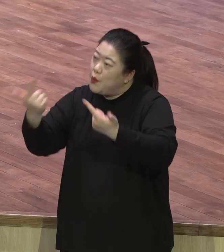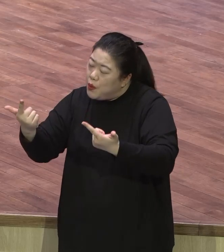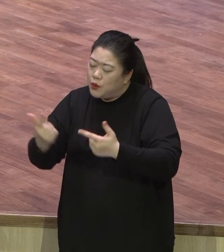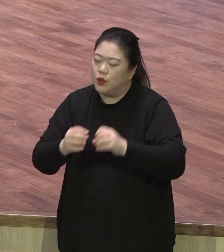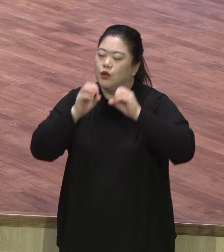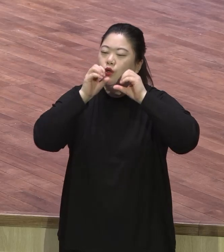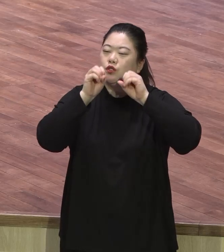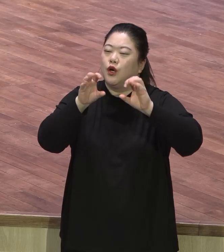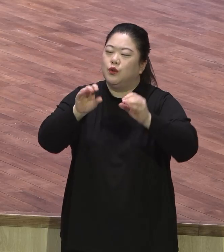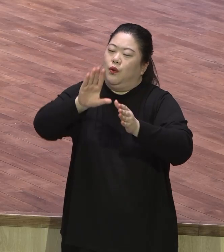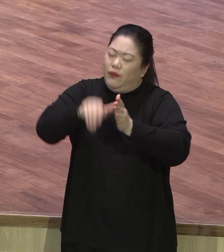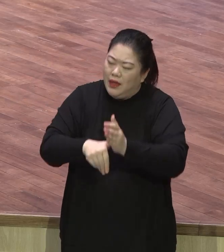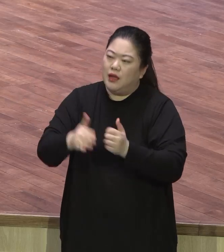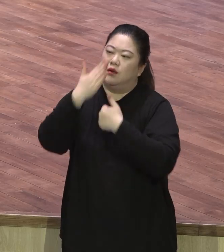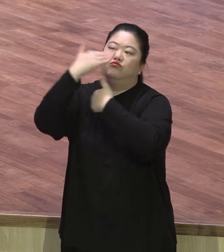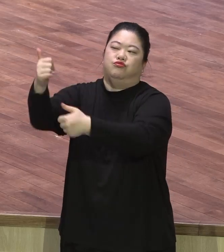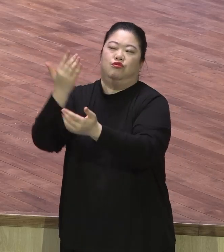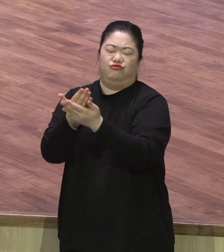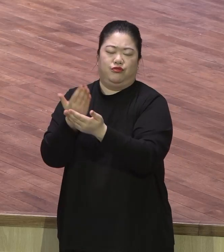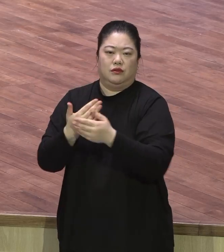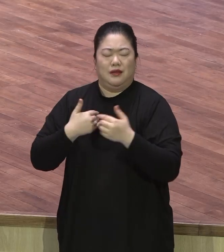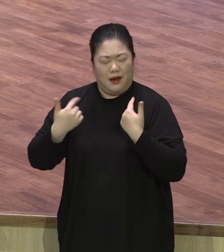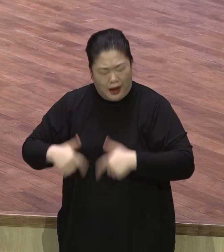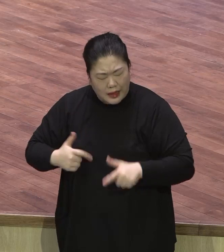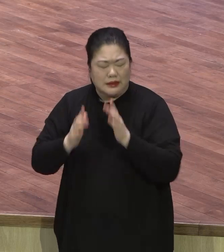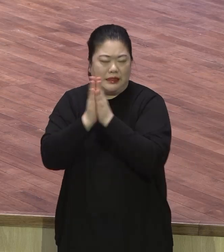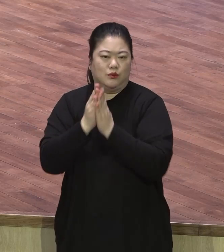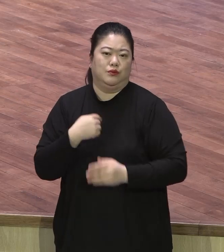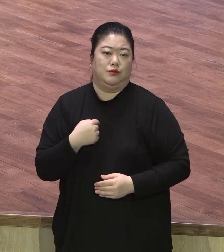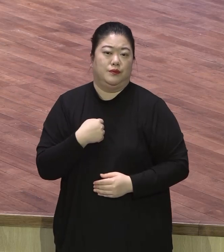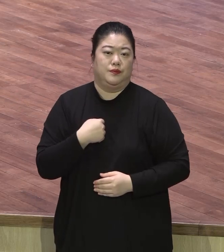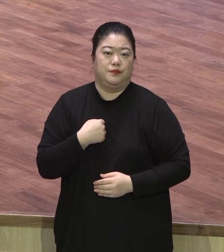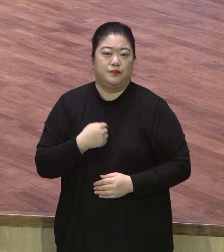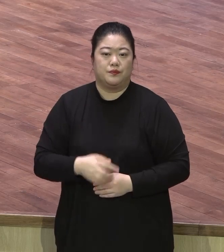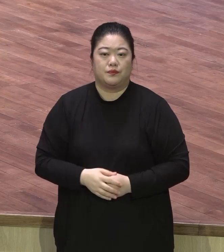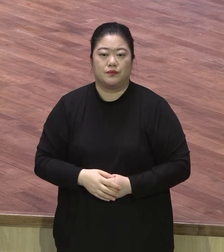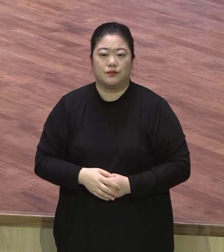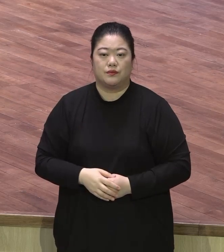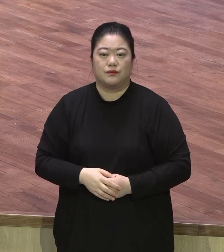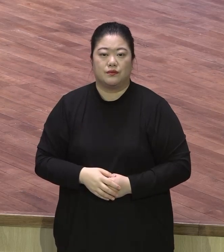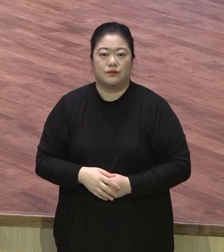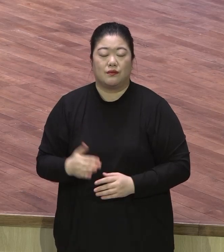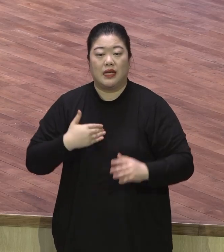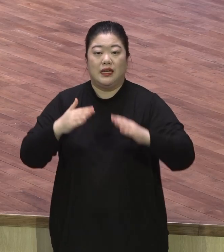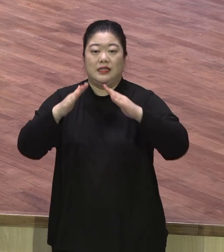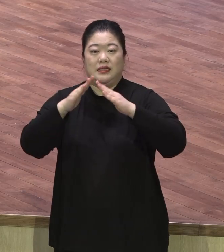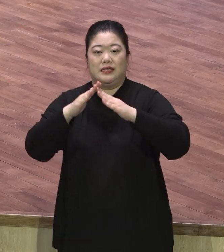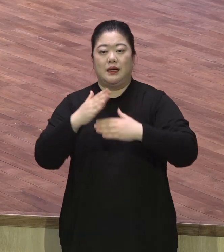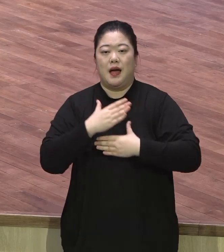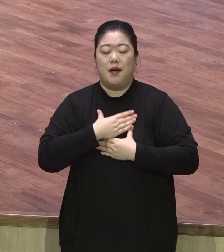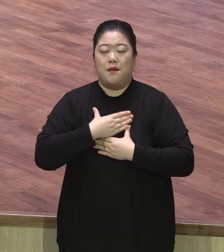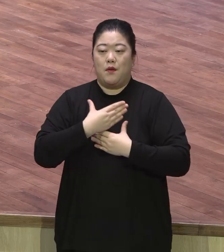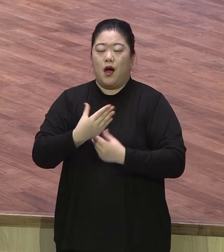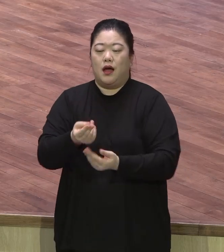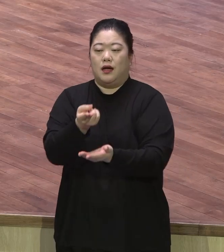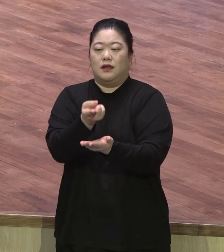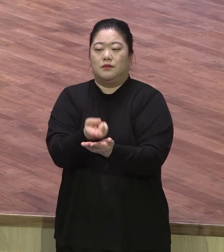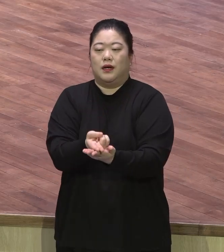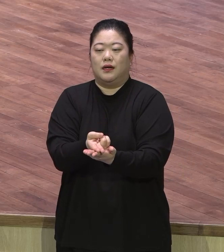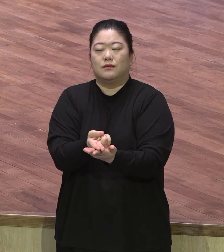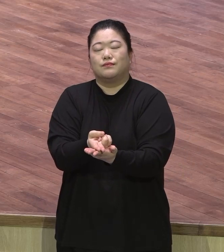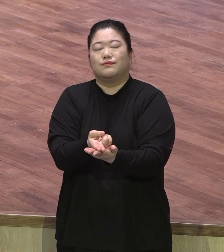서게 해 주십시오 그 개척할 때 지금까지 기도 제목이예요 여기서 안일하게 누워가지고 뭐 공기 좋은데 바람쇠